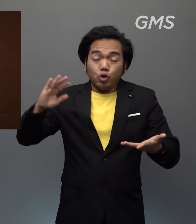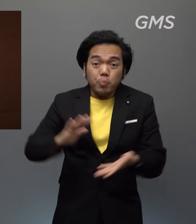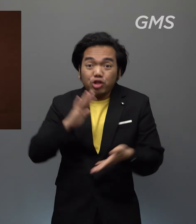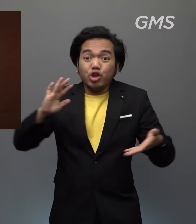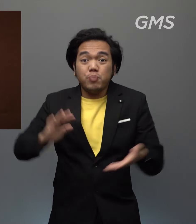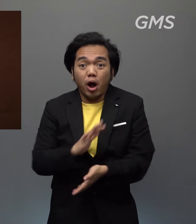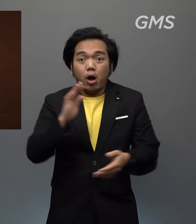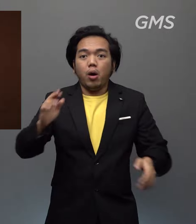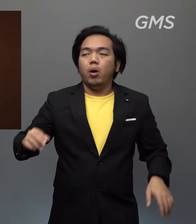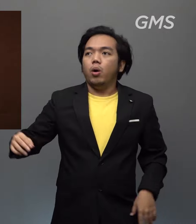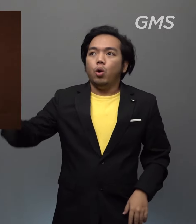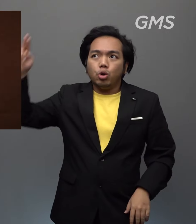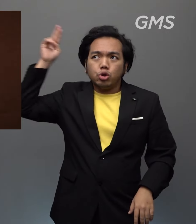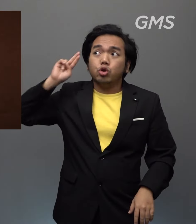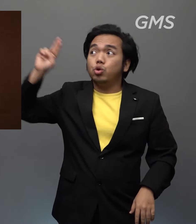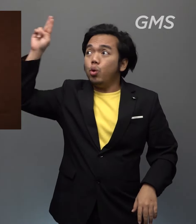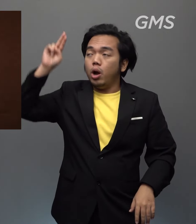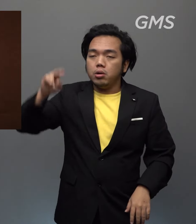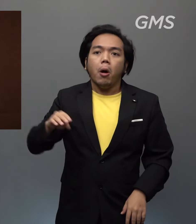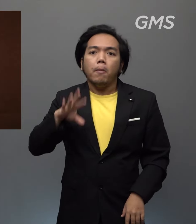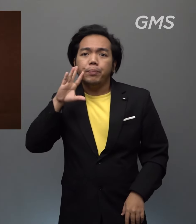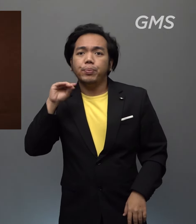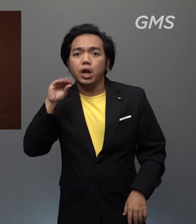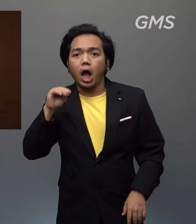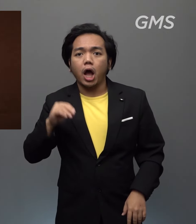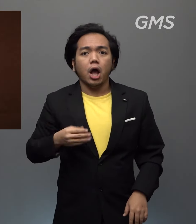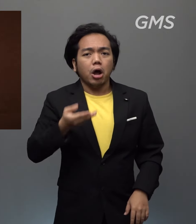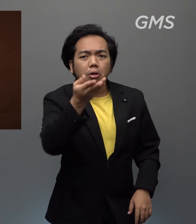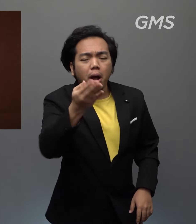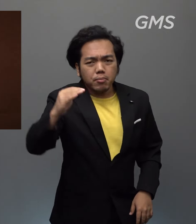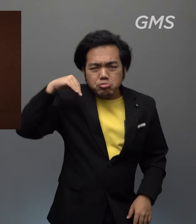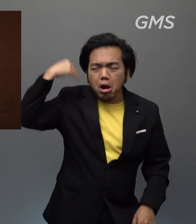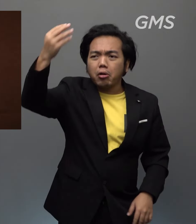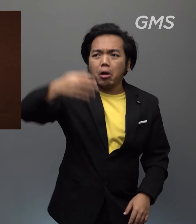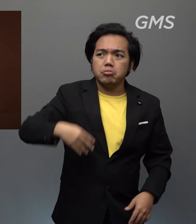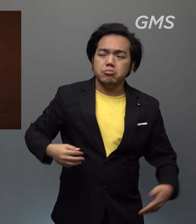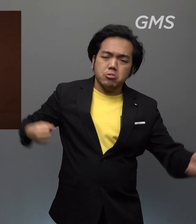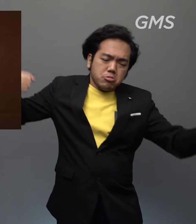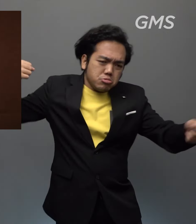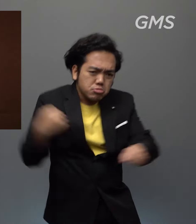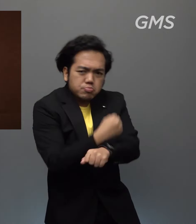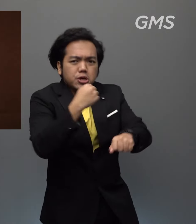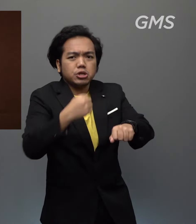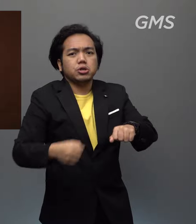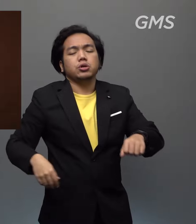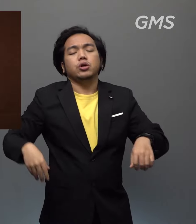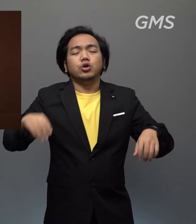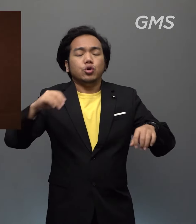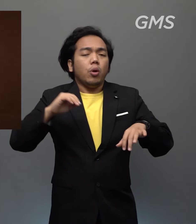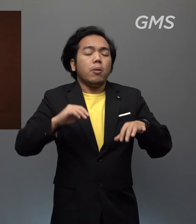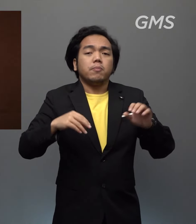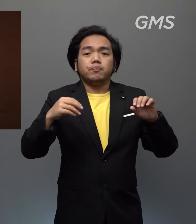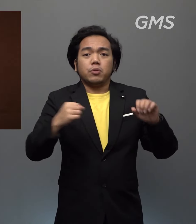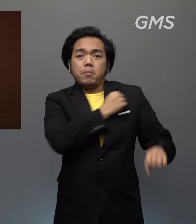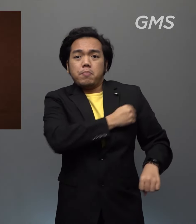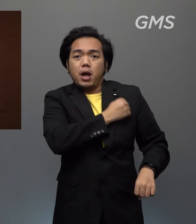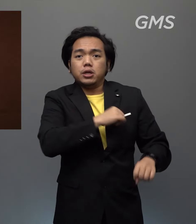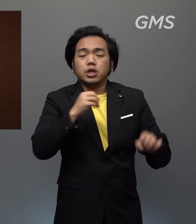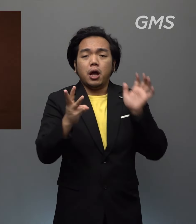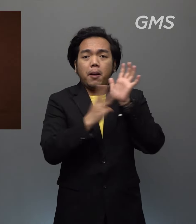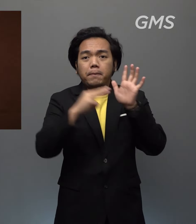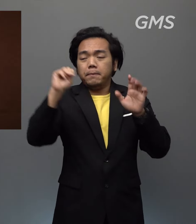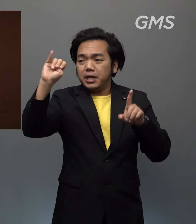habis bangsa Midian. Pasti akan muncul banyak pertanyaan di benak ini. Tunggu dulu, kami ini gak